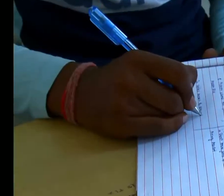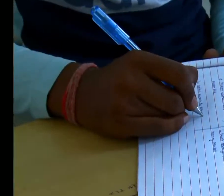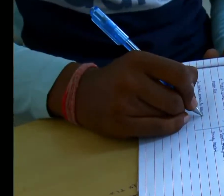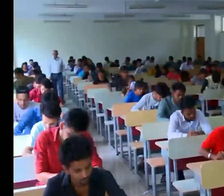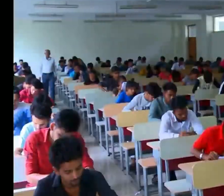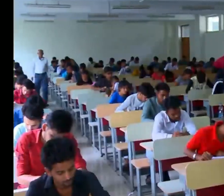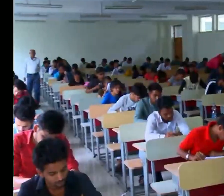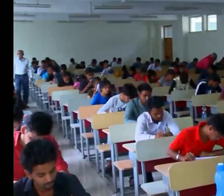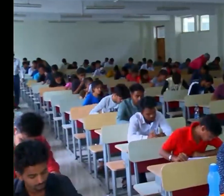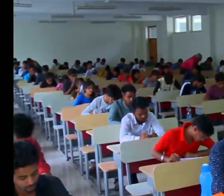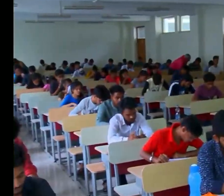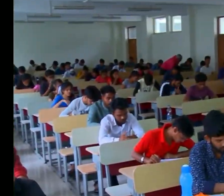ही क्यों मिलता